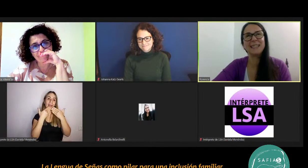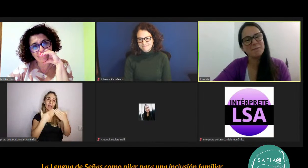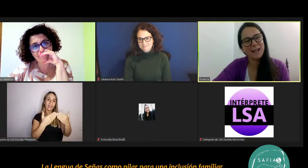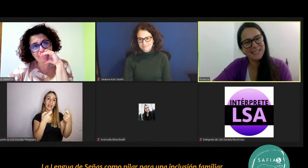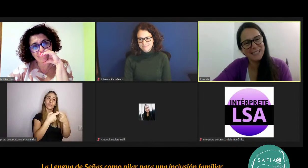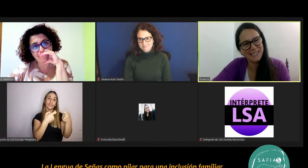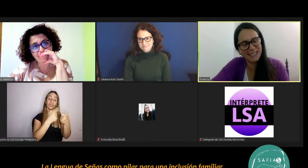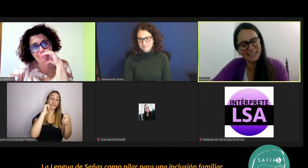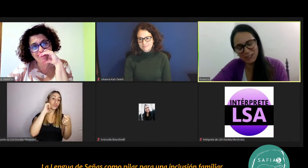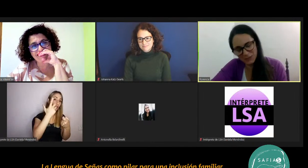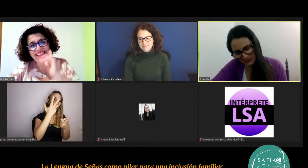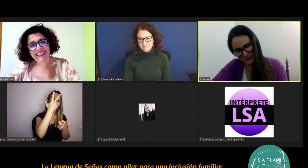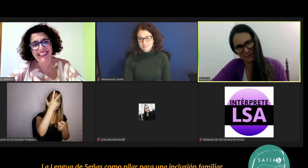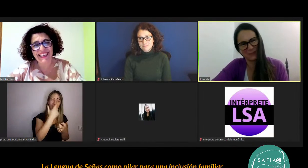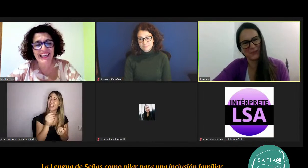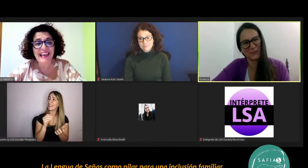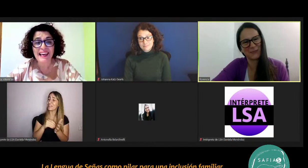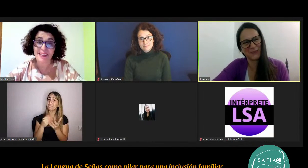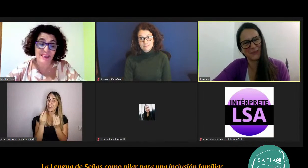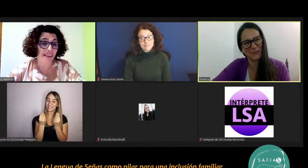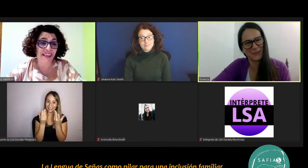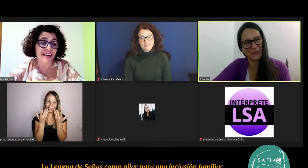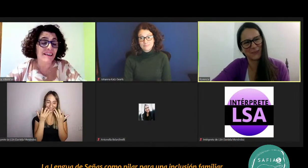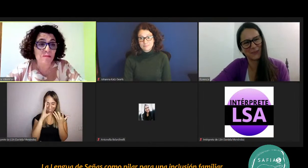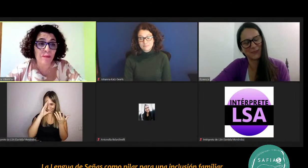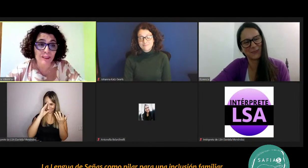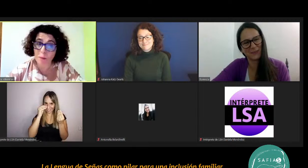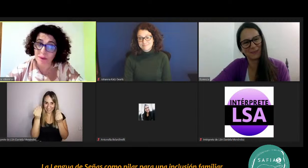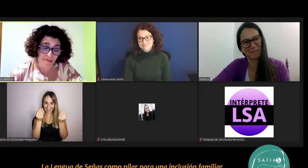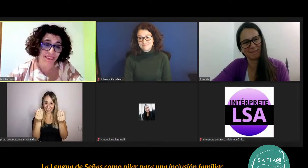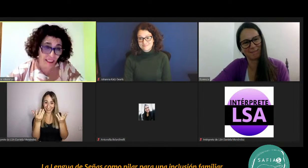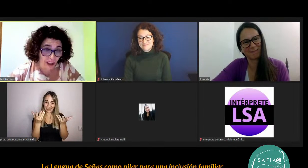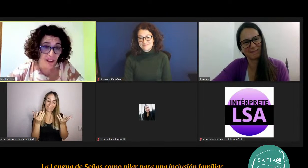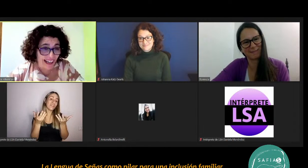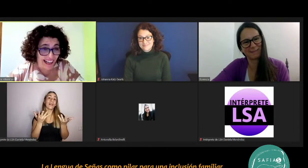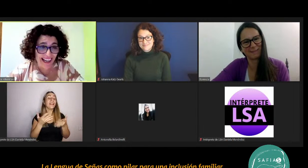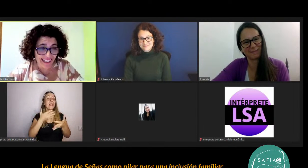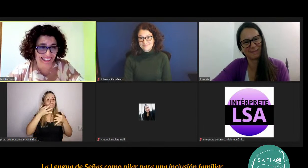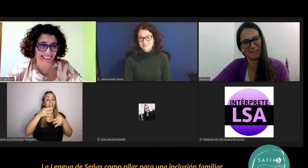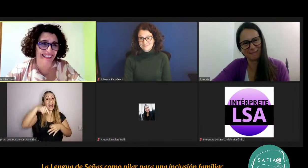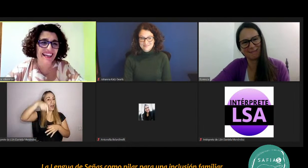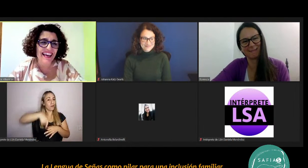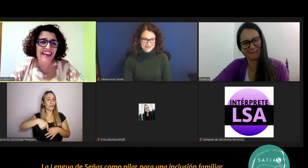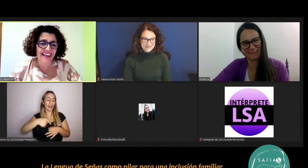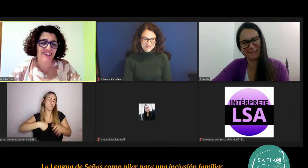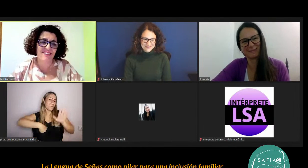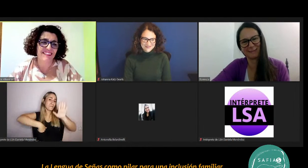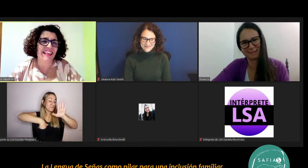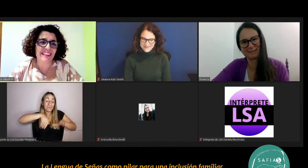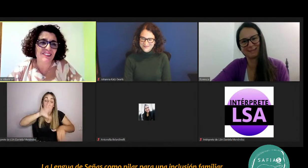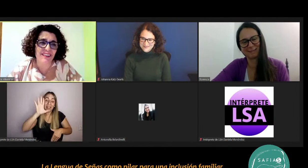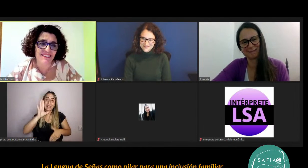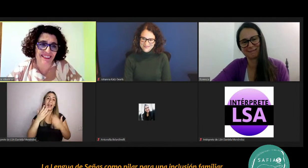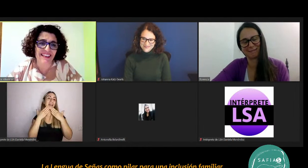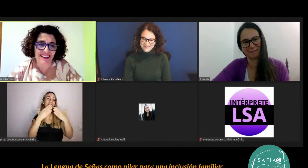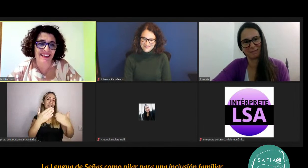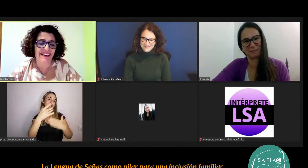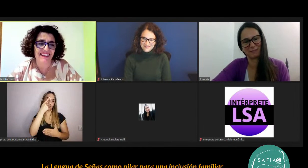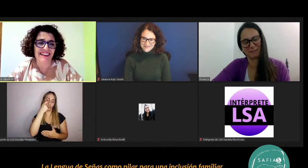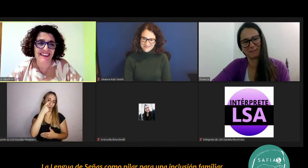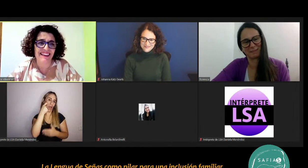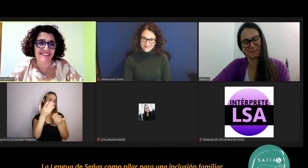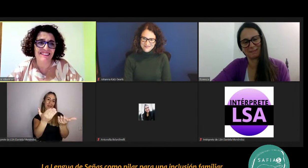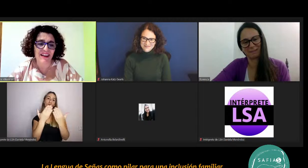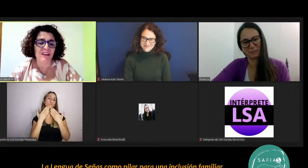¿A quién más, Leti? Y en este momento especialmente a Joana, que nos está dando